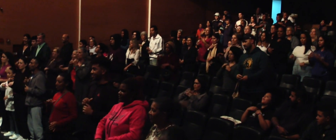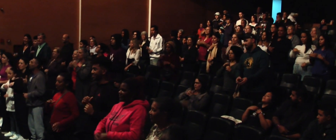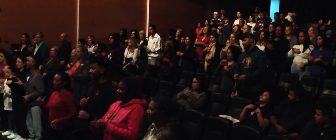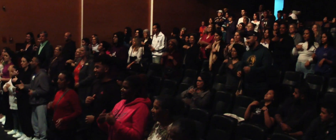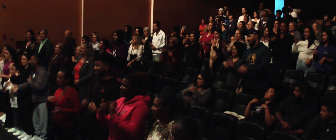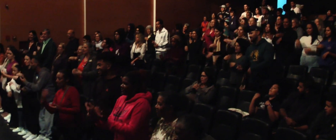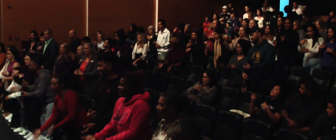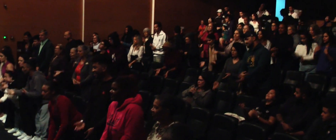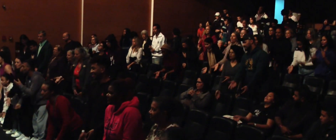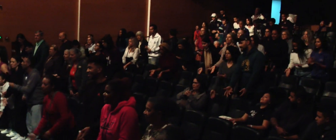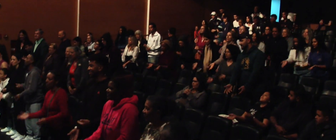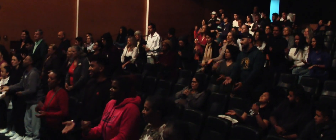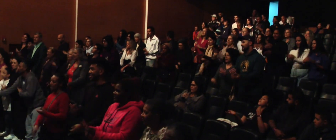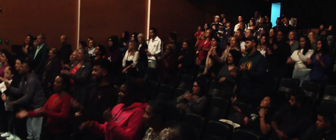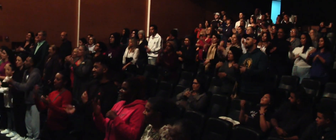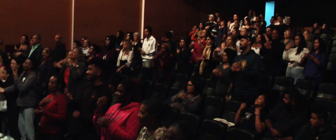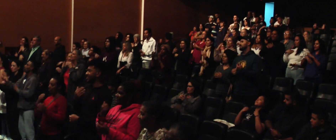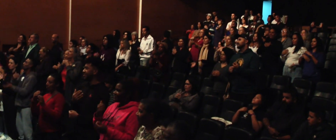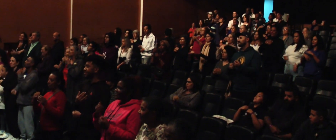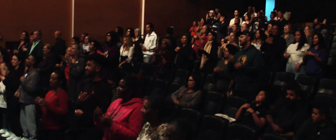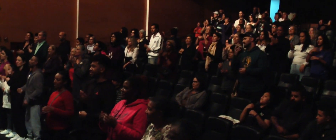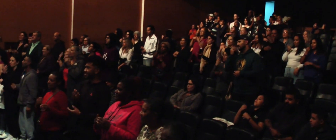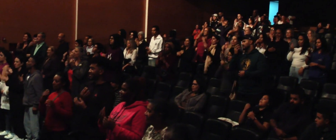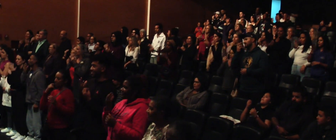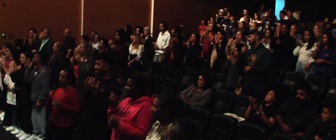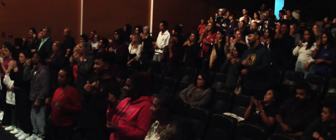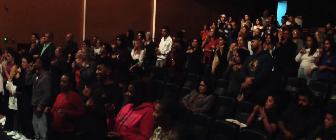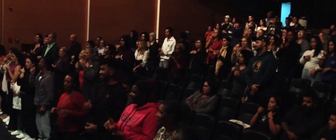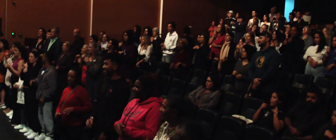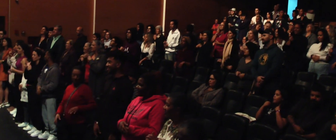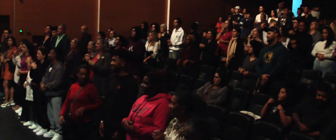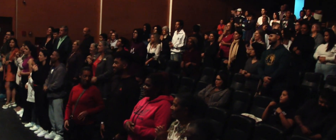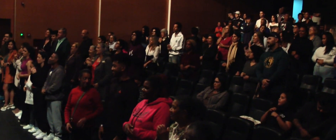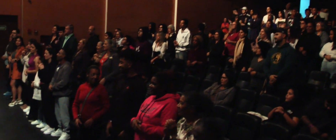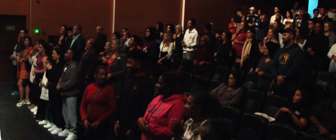Cavaleiro, tem um ovo, cai o ovo, pega o ovo, come o ovo. Um,